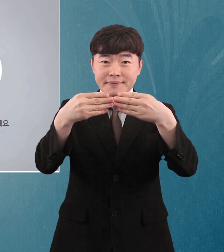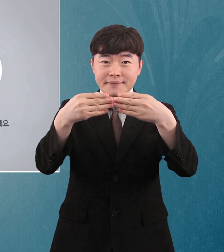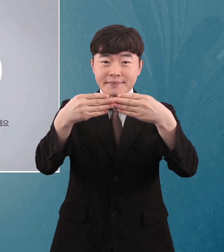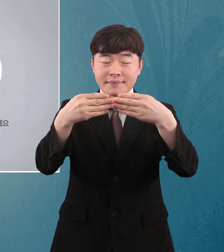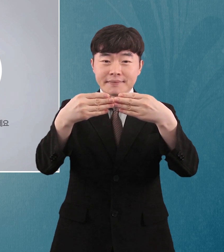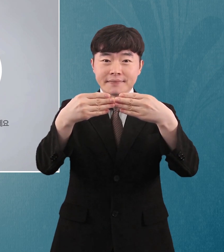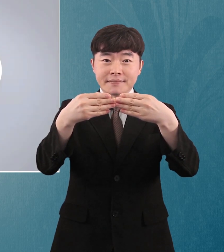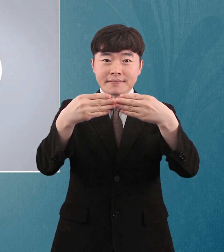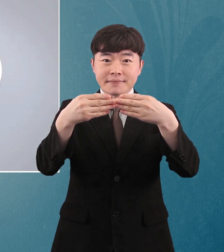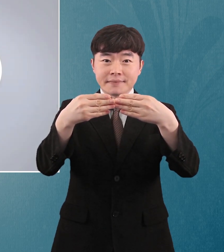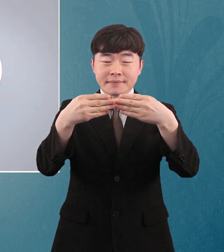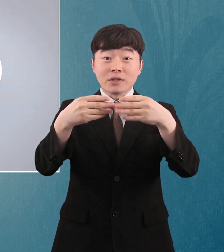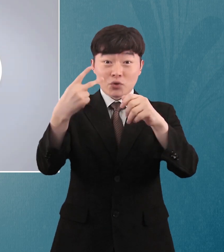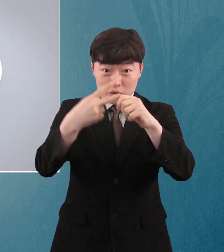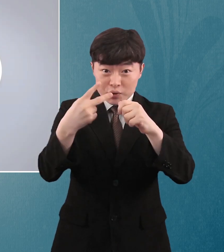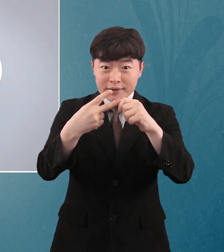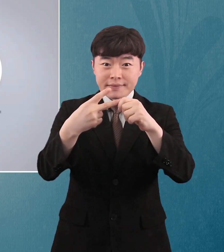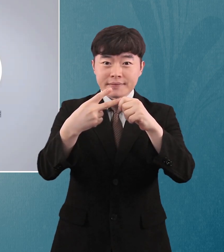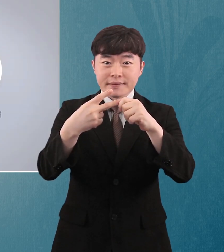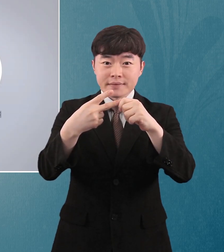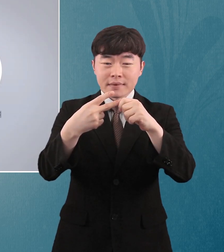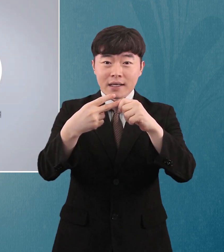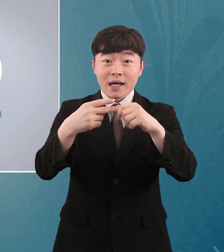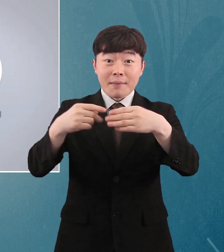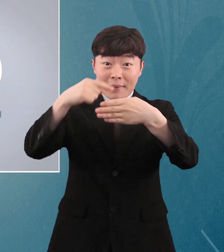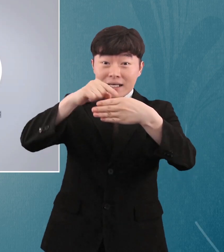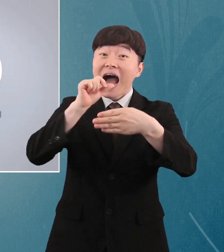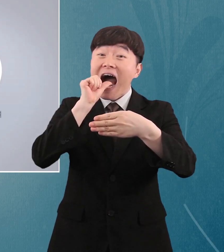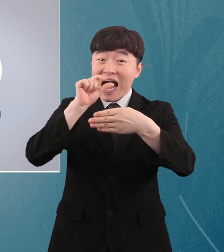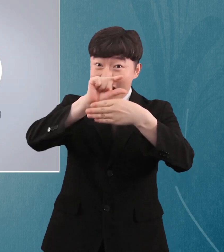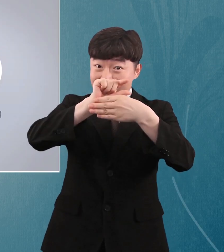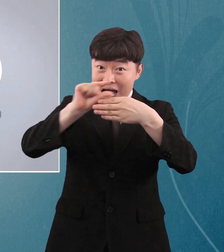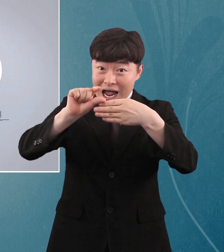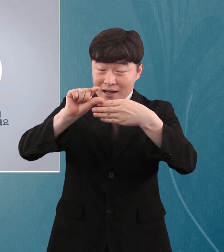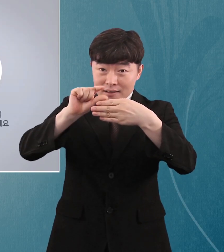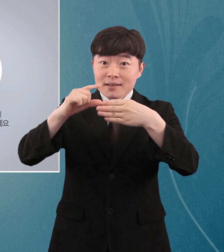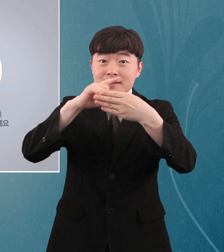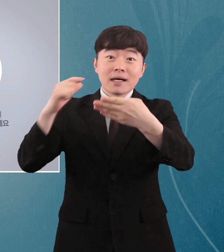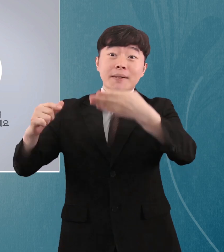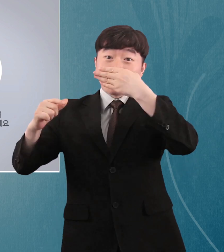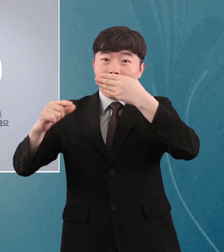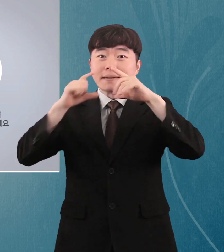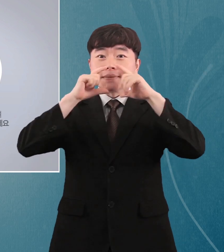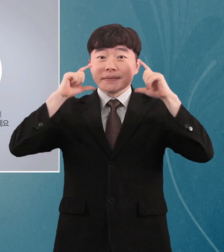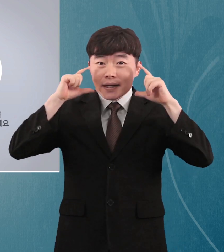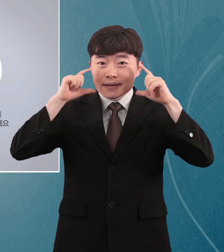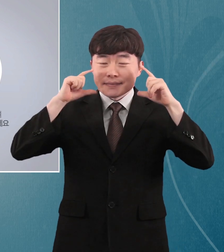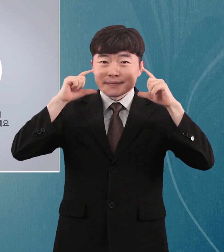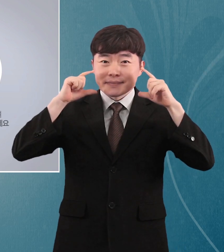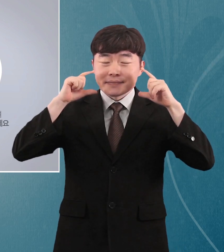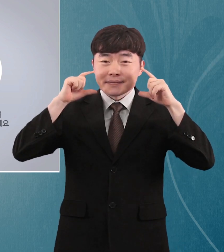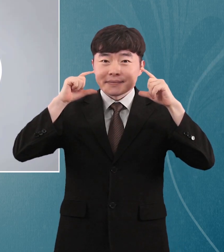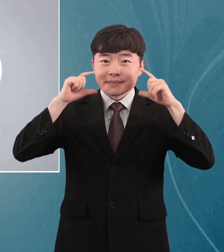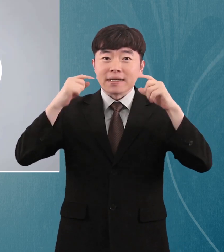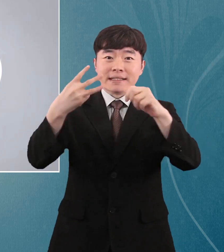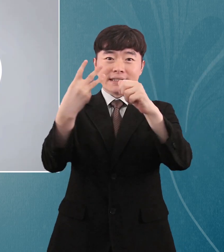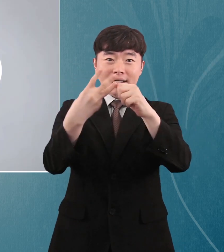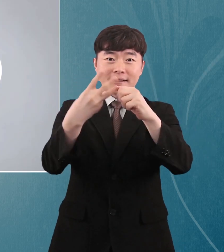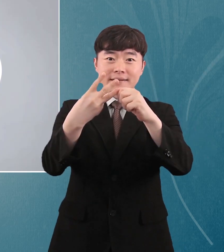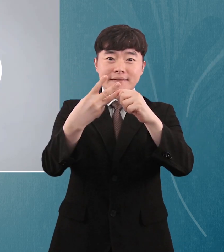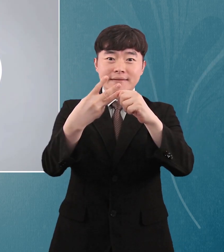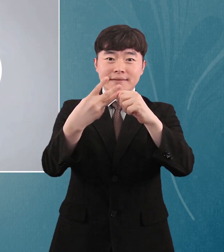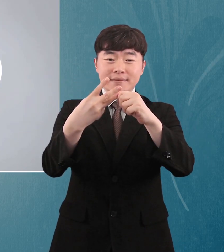주세요. 둘, 고정심 부분을 위로 하여 코와 입을 완전히 가려주세요.